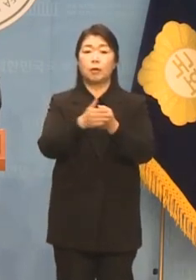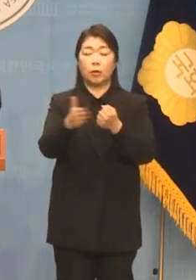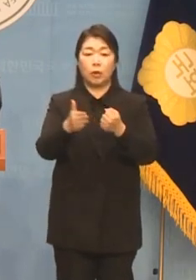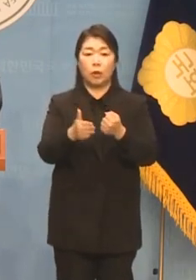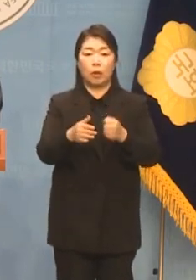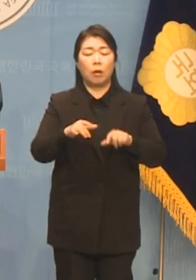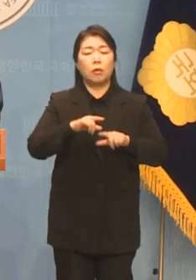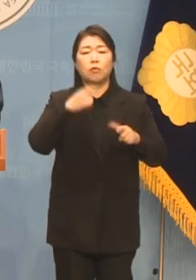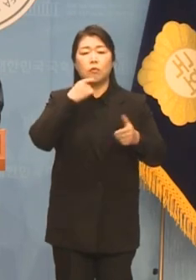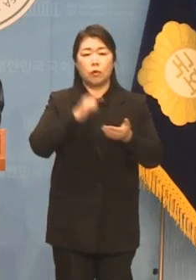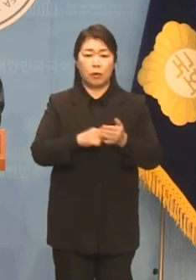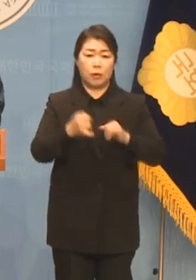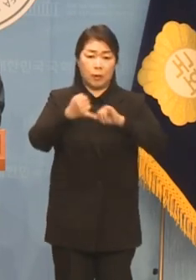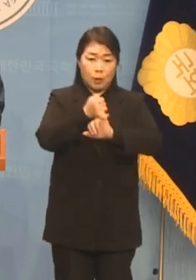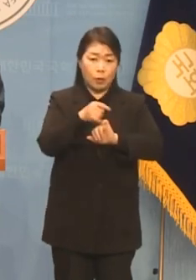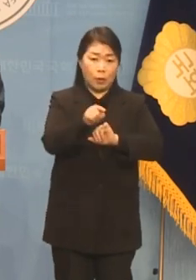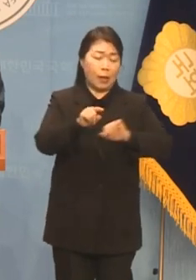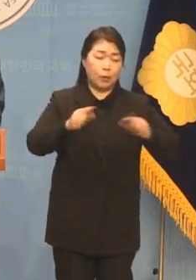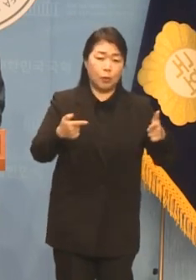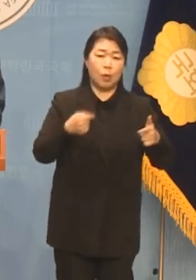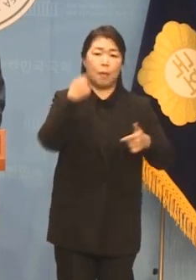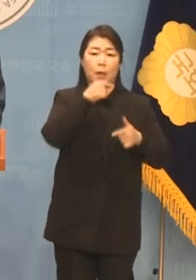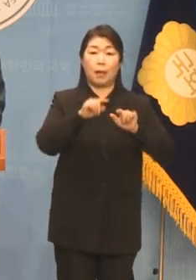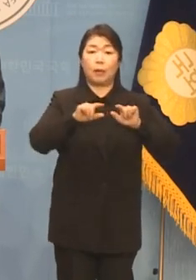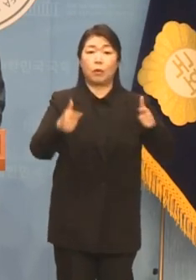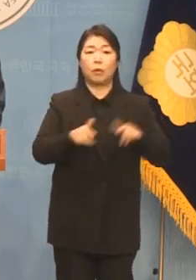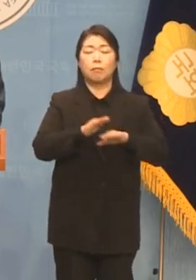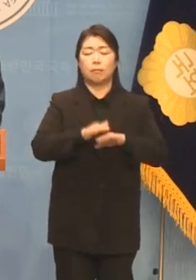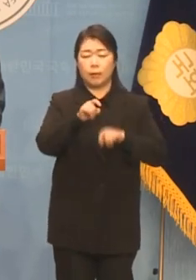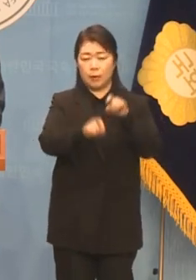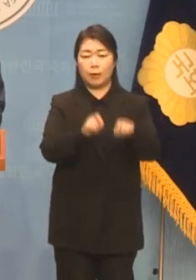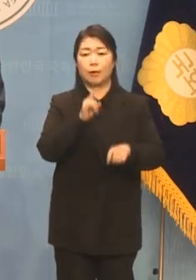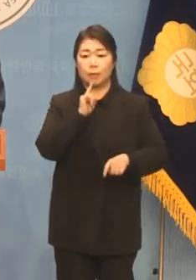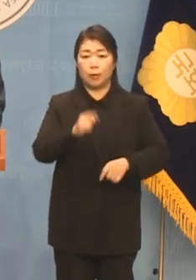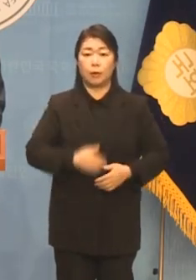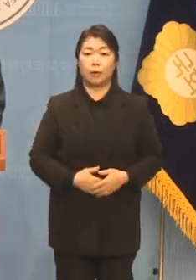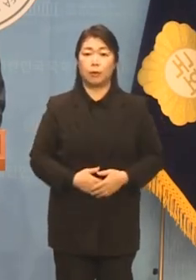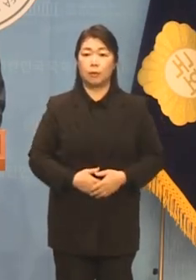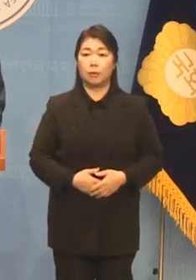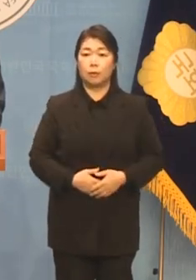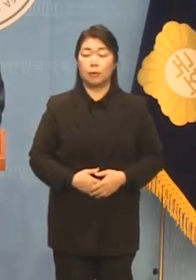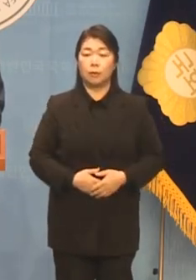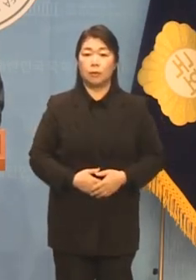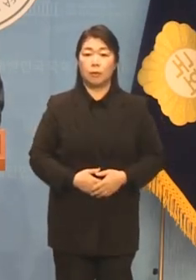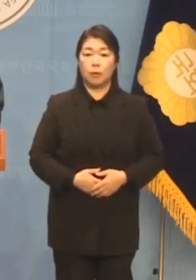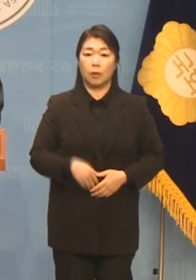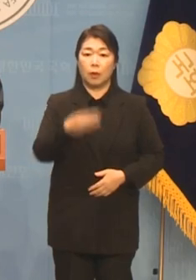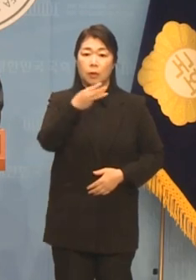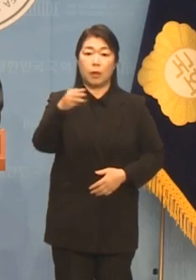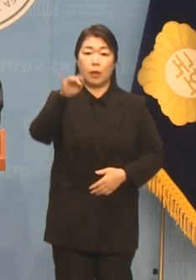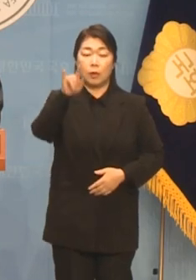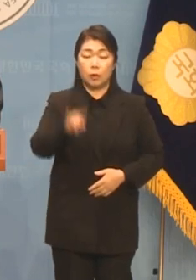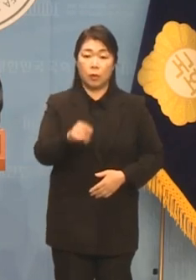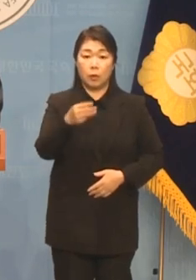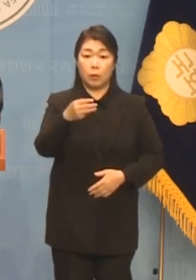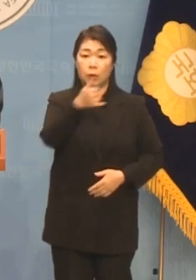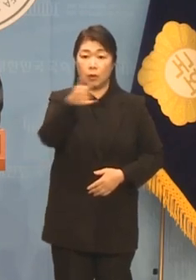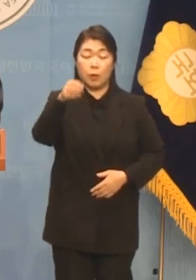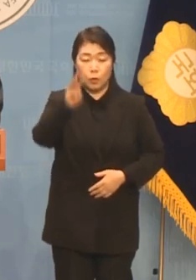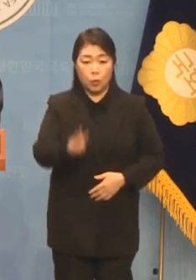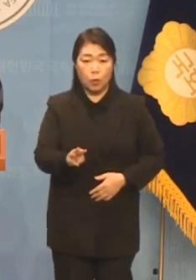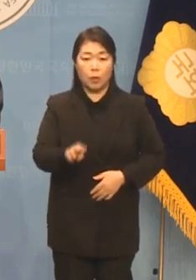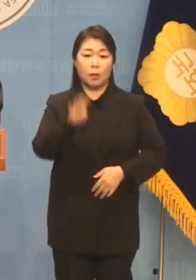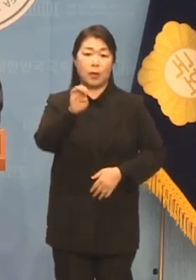아닌 실천입니다 40만 세종 시민과 550만 충청 도민은